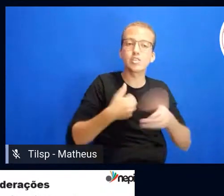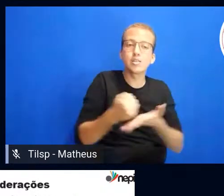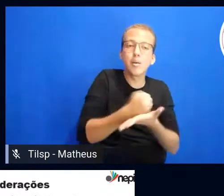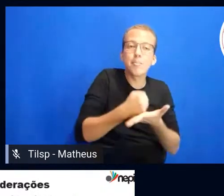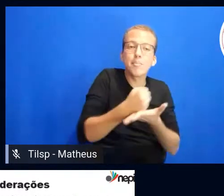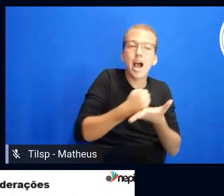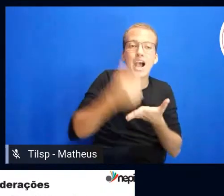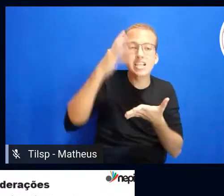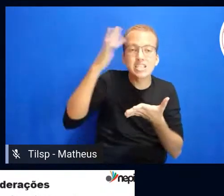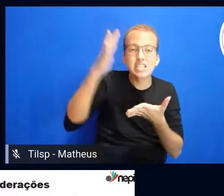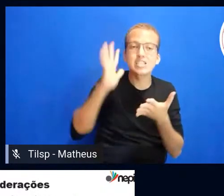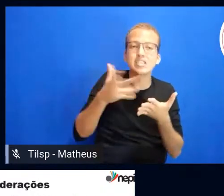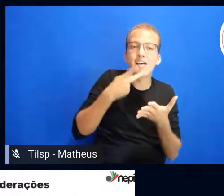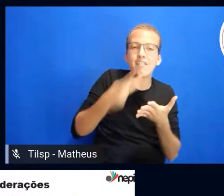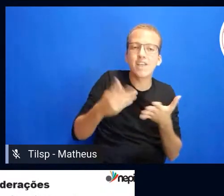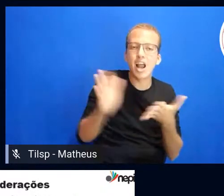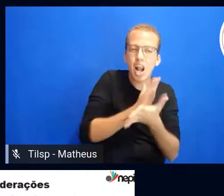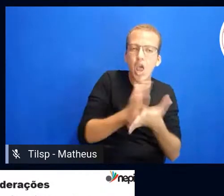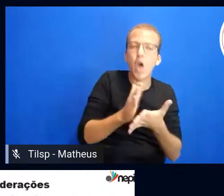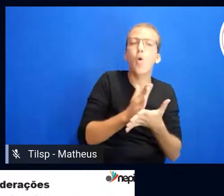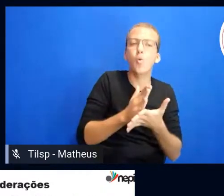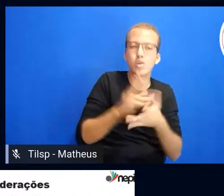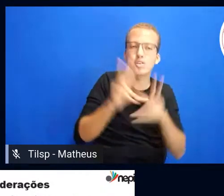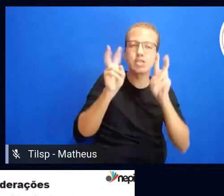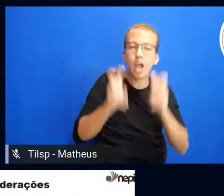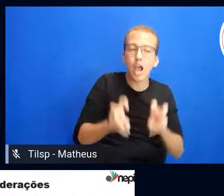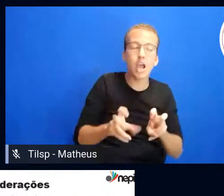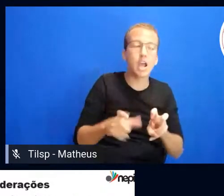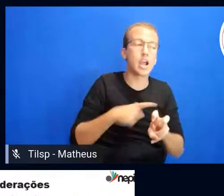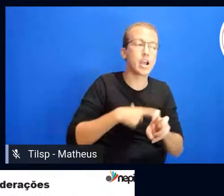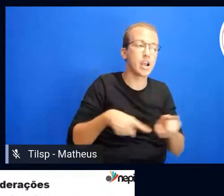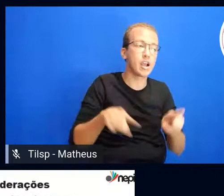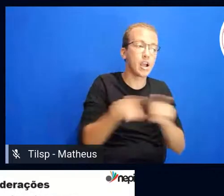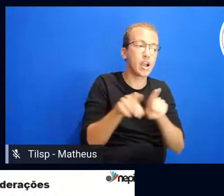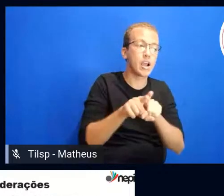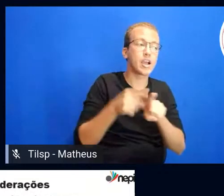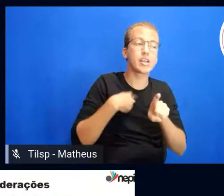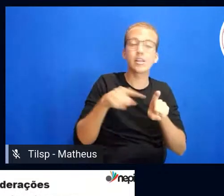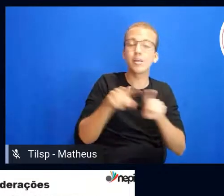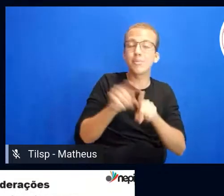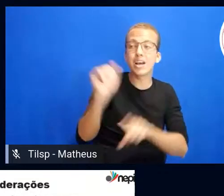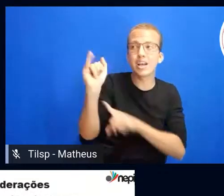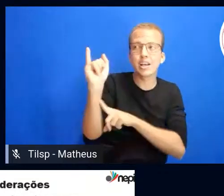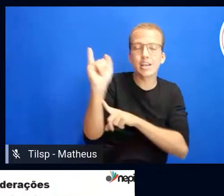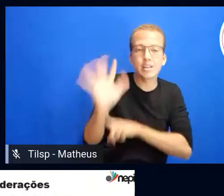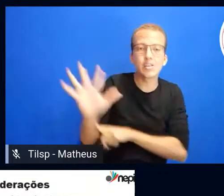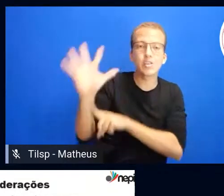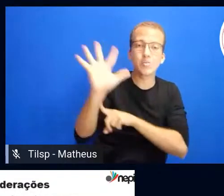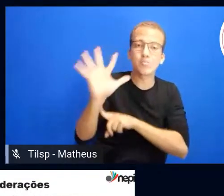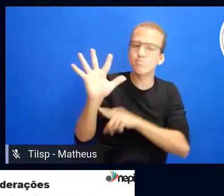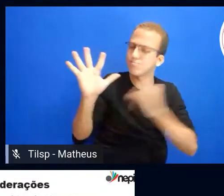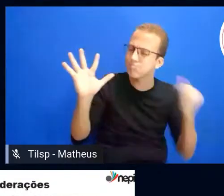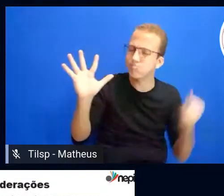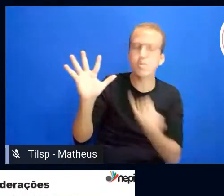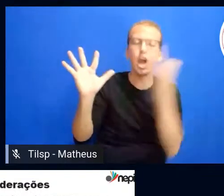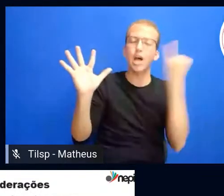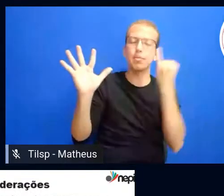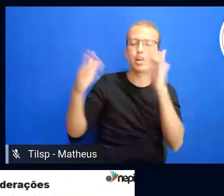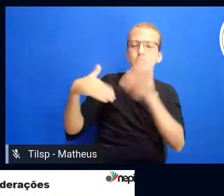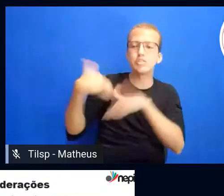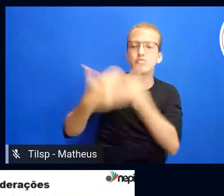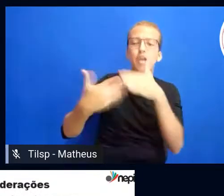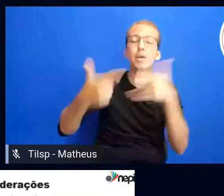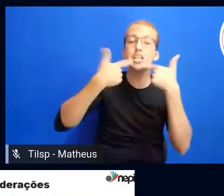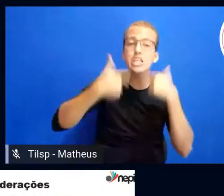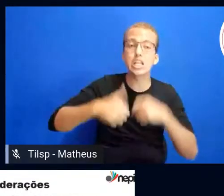considerações, dentre elas. A materialidade magética é relevante para o desenvolvimento linguístico, cultural e